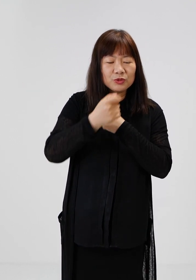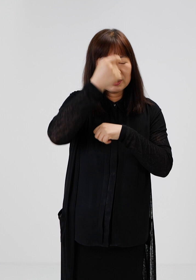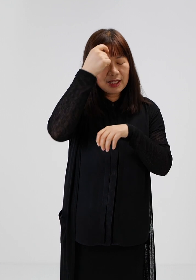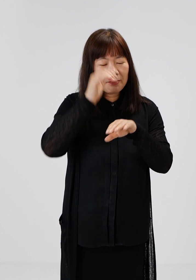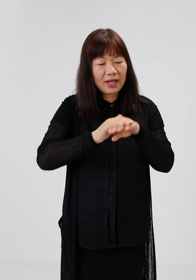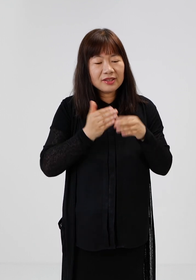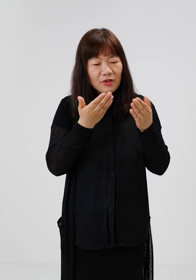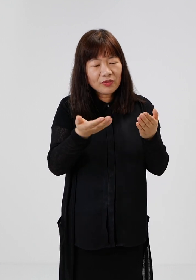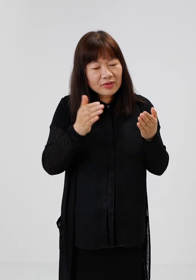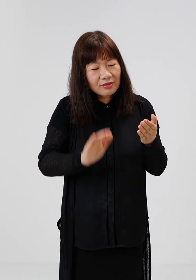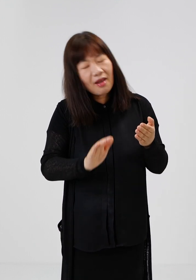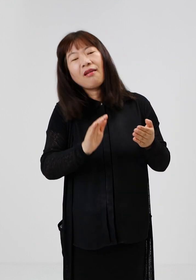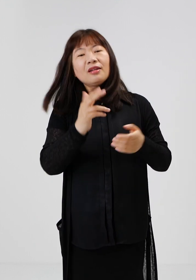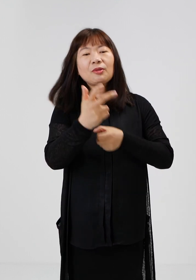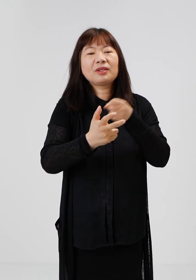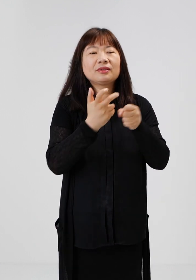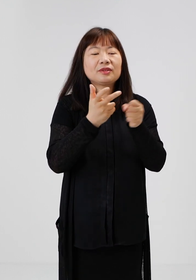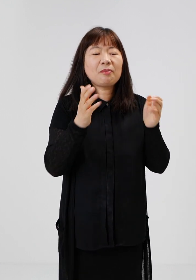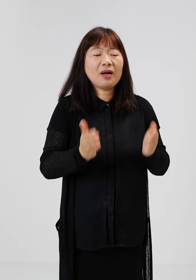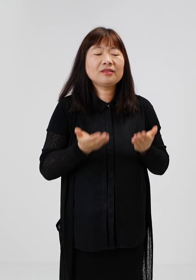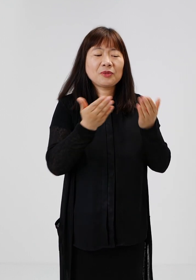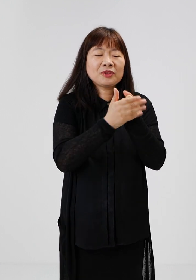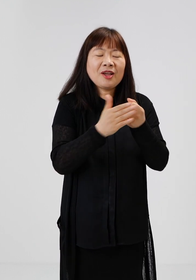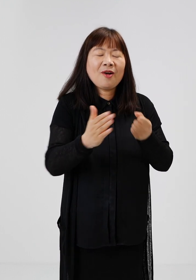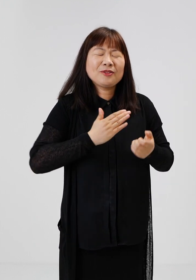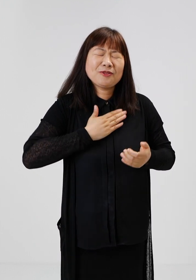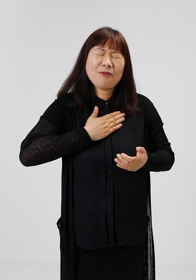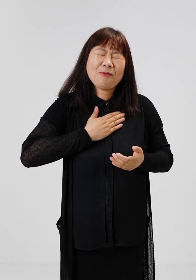만에 드리는 예배니까 그렇다고 해서 막